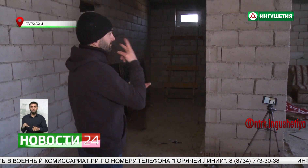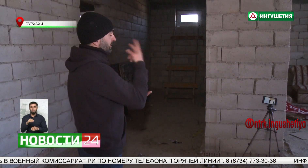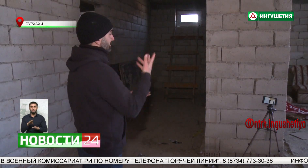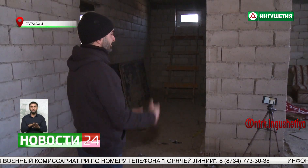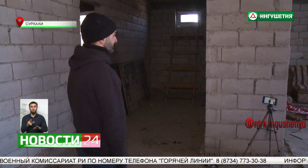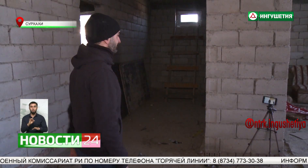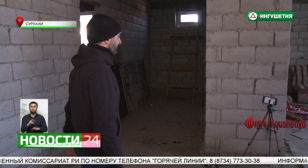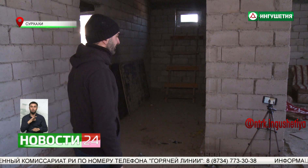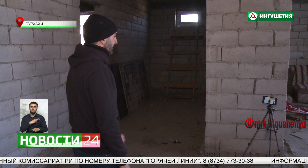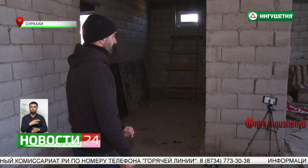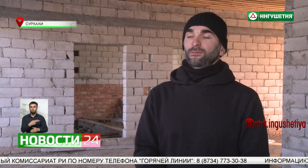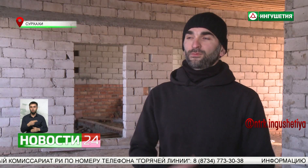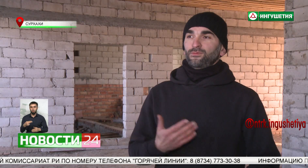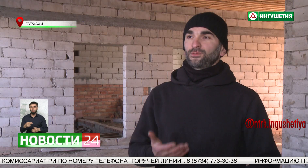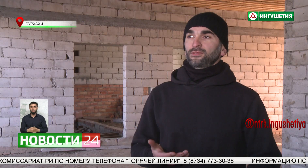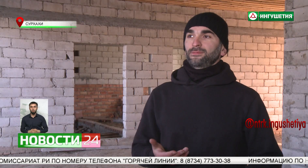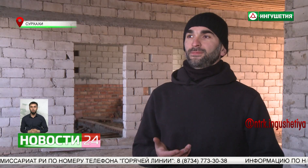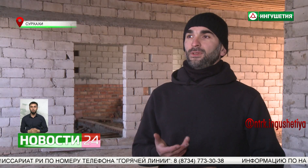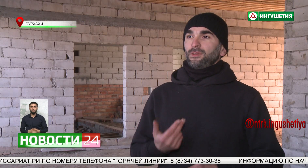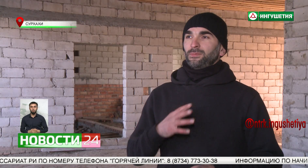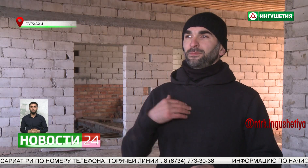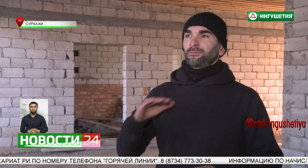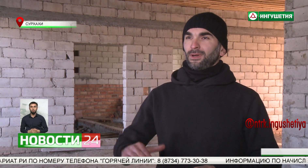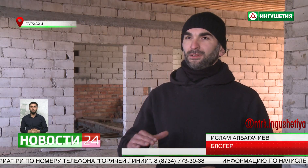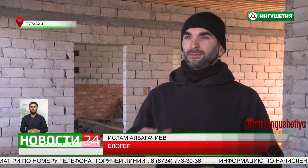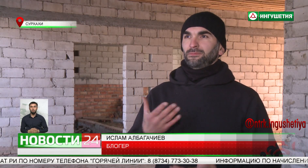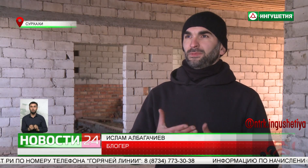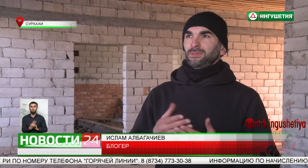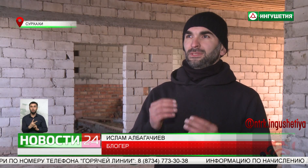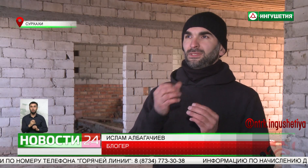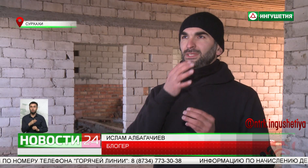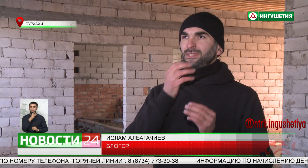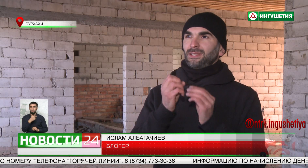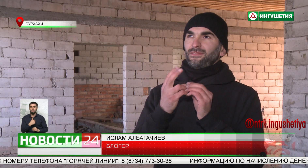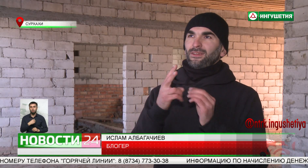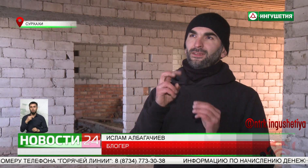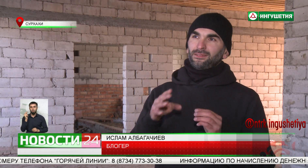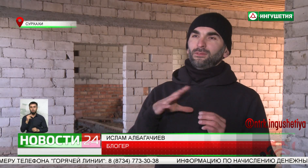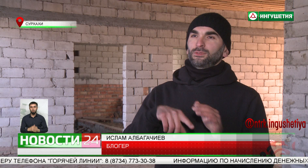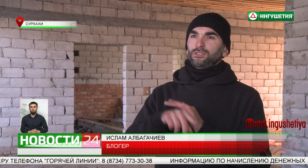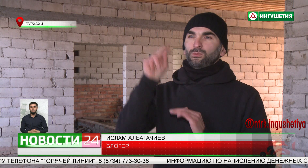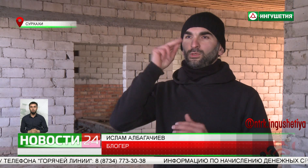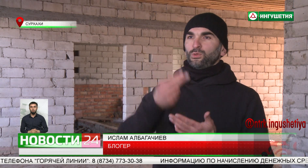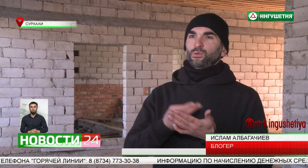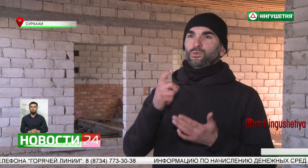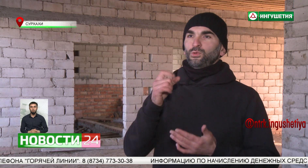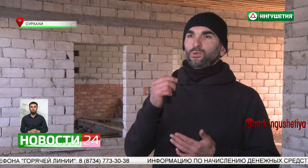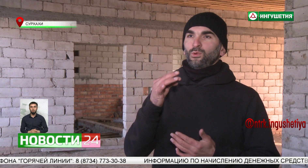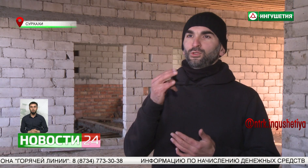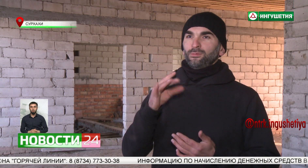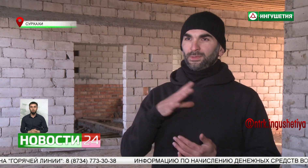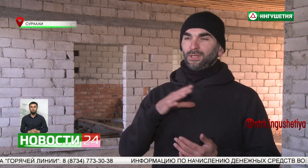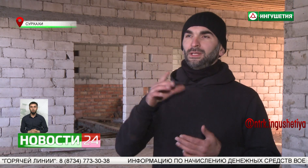так как он использует субтитры. В 12-летнем возрасте я учился на художника в Слепцовске. Там я